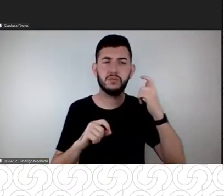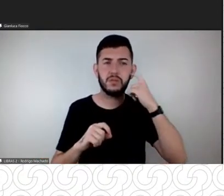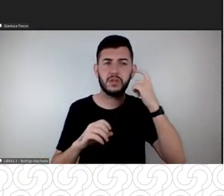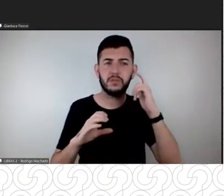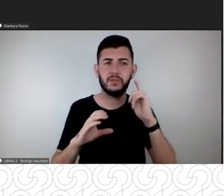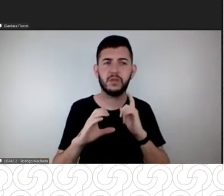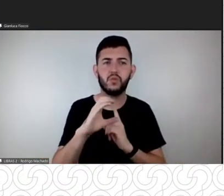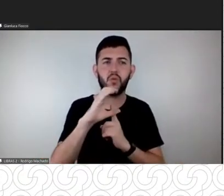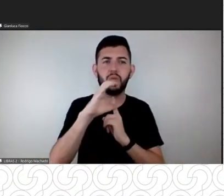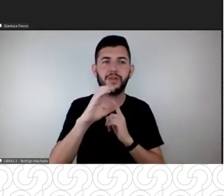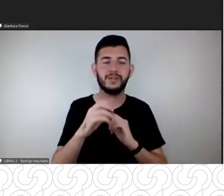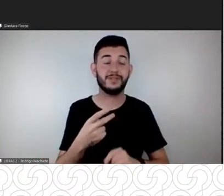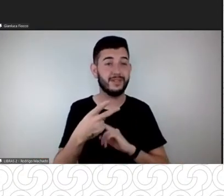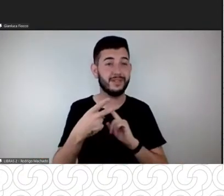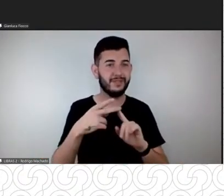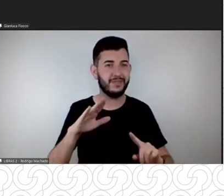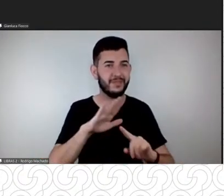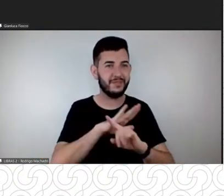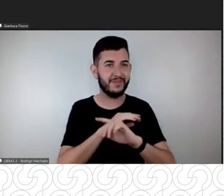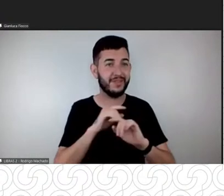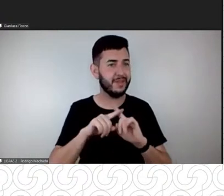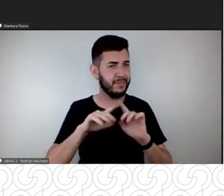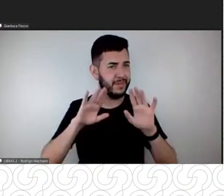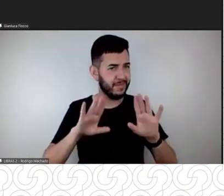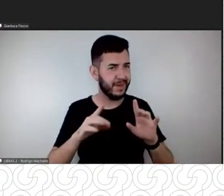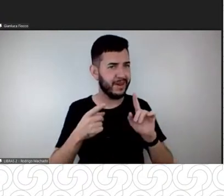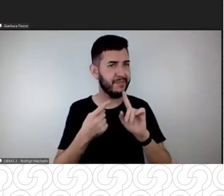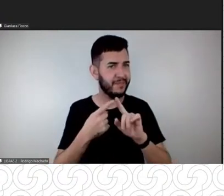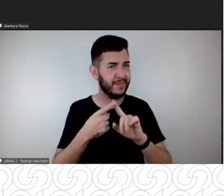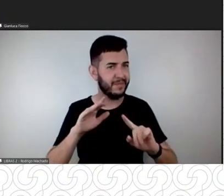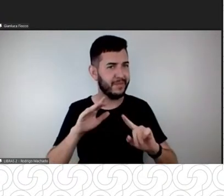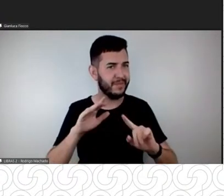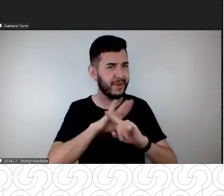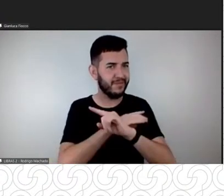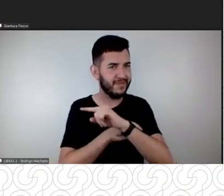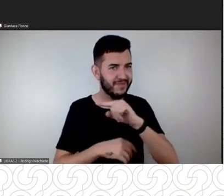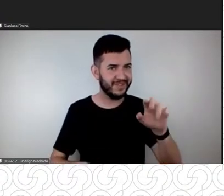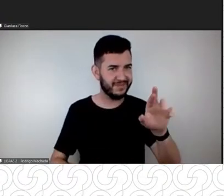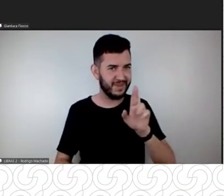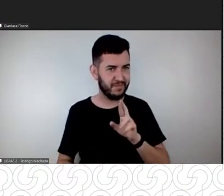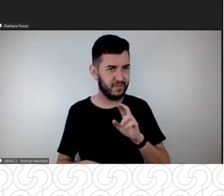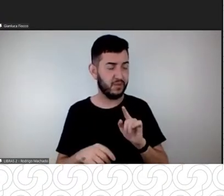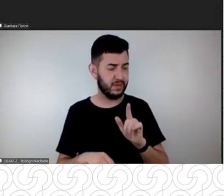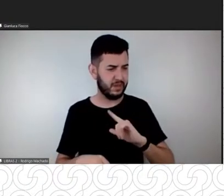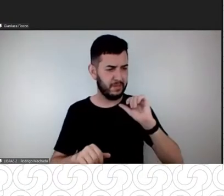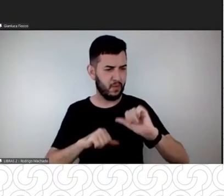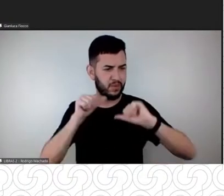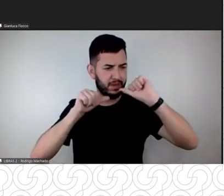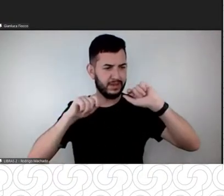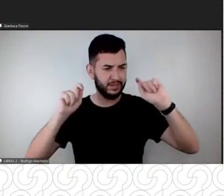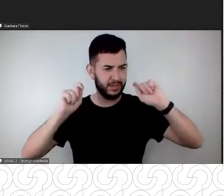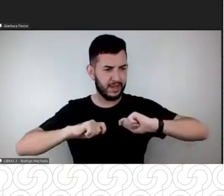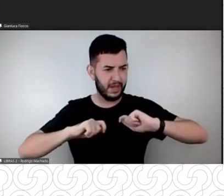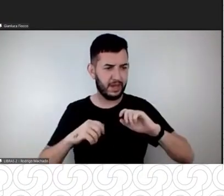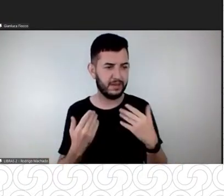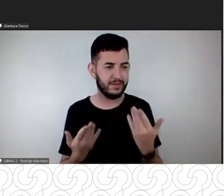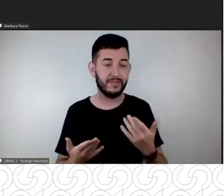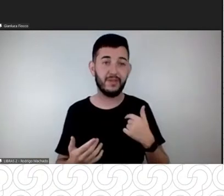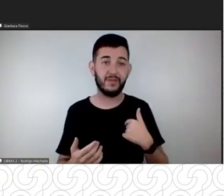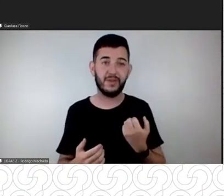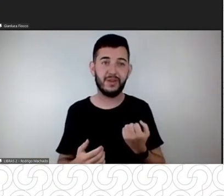Bom, primeiramente, vamos concluir com essa, né? O que é que vocês acham disso, se isso traz alguma mudança? Então, eu começaria aqui